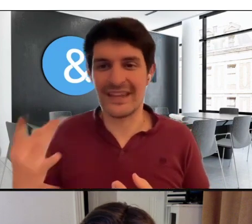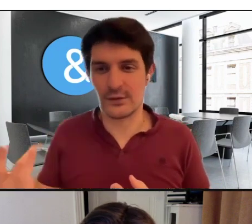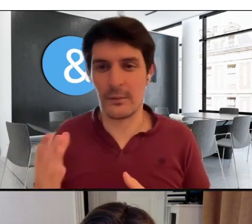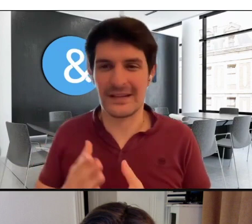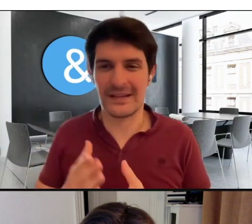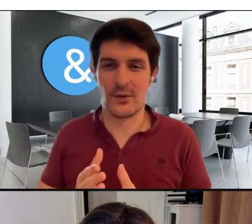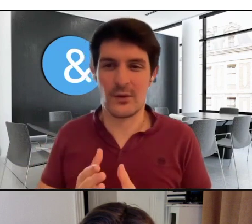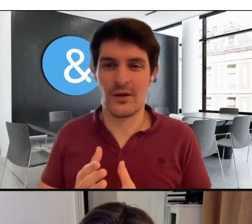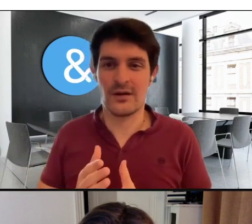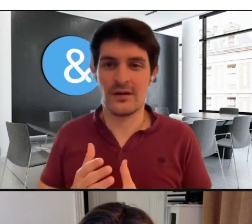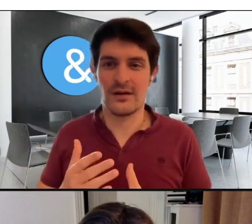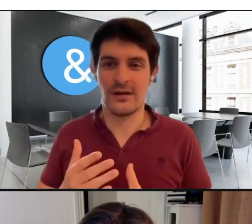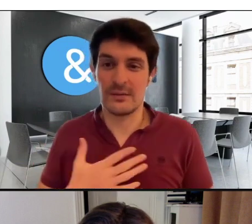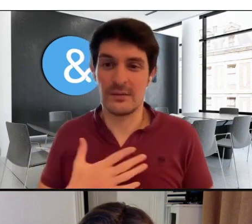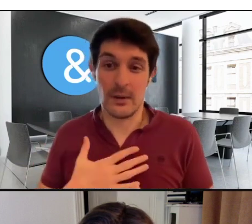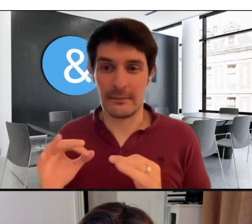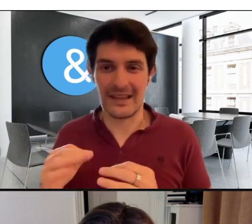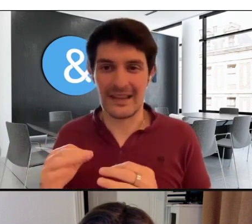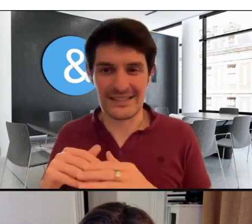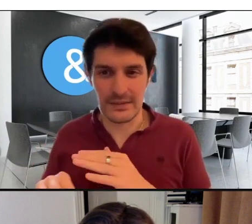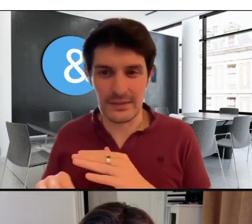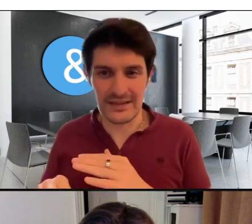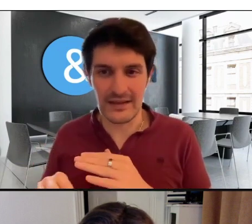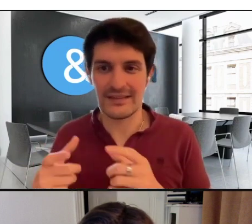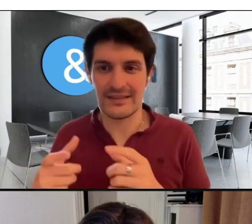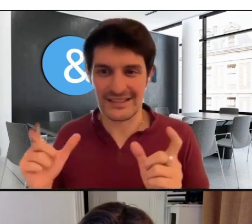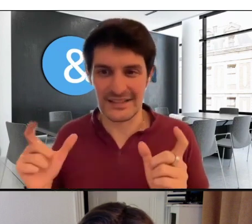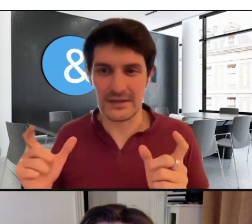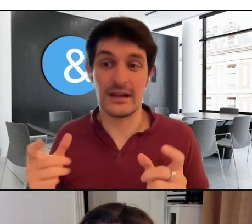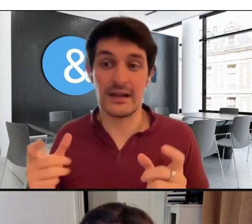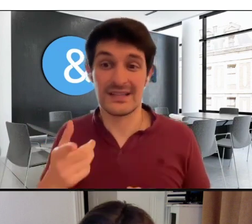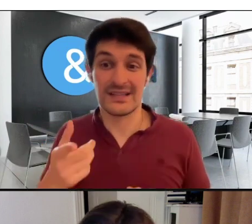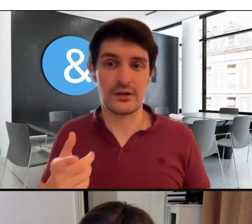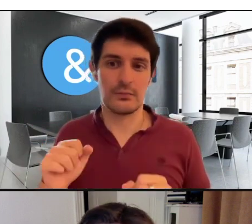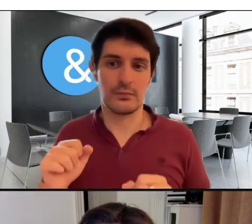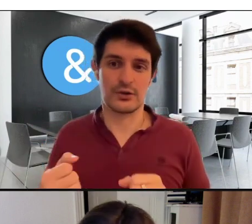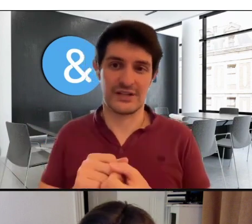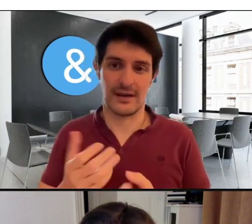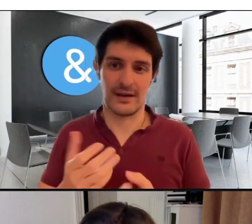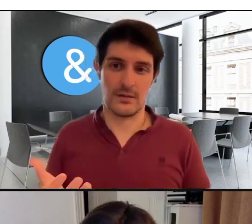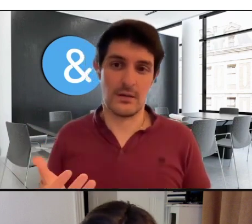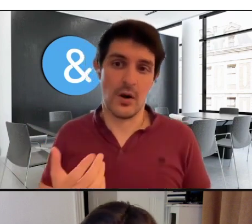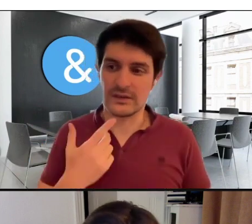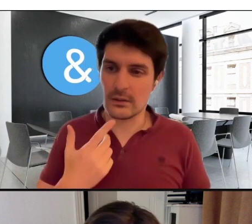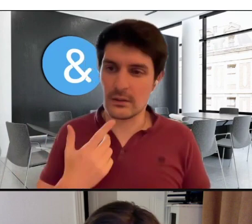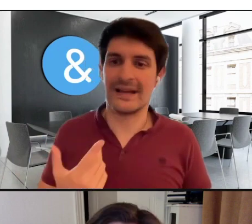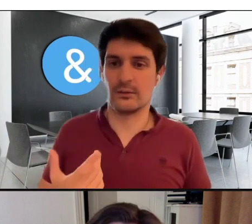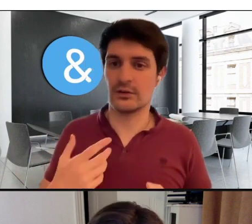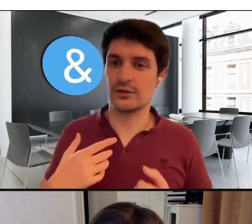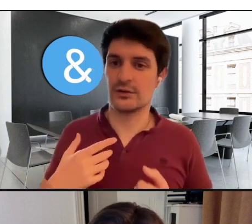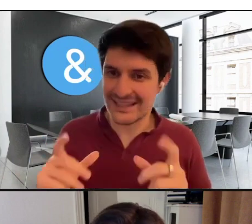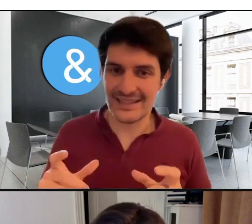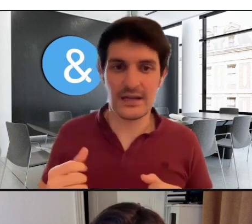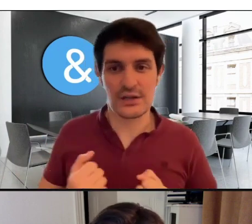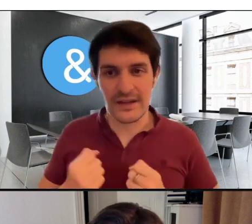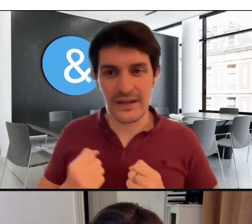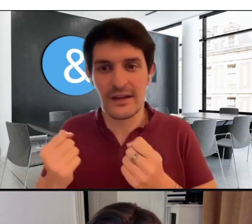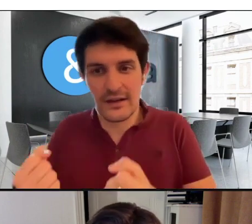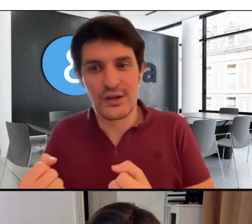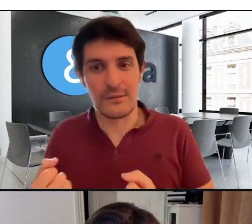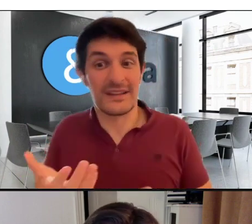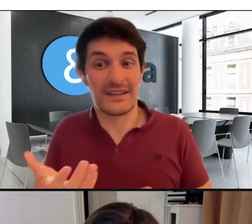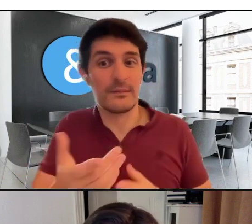parce que j'ai peur qu'il n'y ait pas d'accessibilité. Ça, tu peux changer ça. En disant, bah, écoute, je vais tester, je